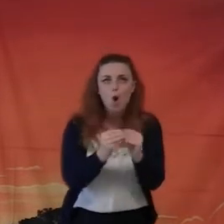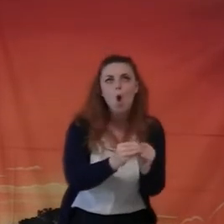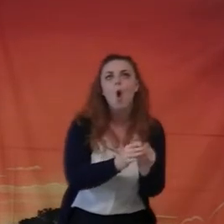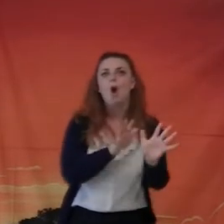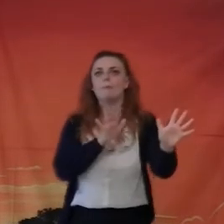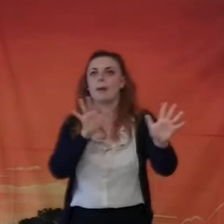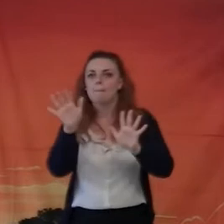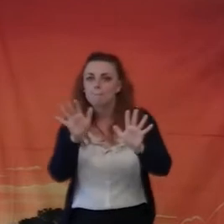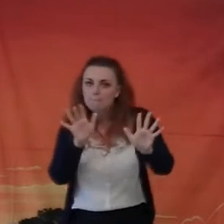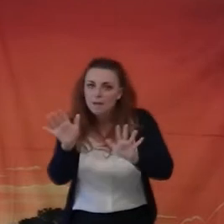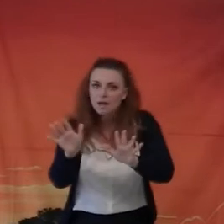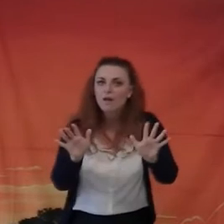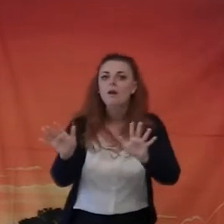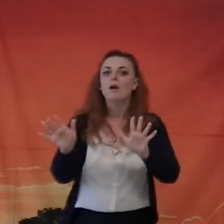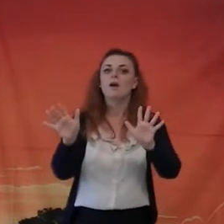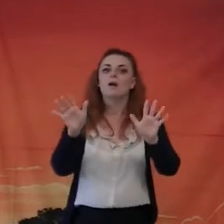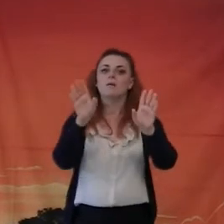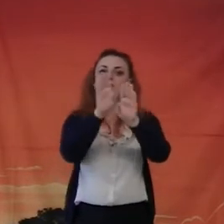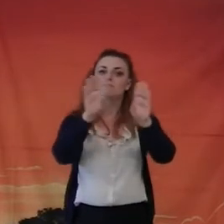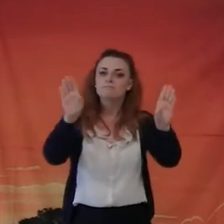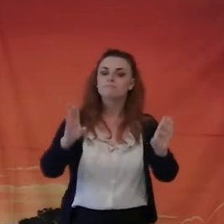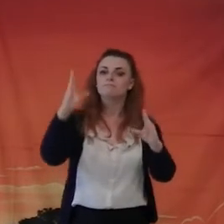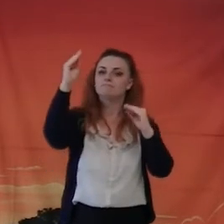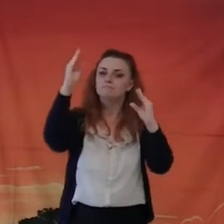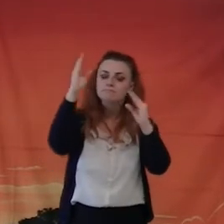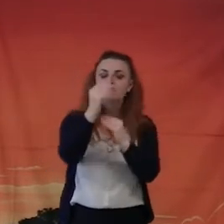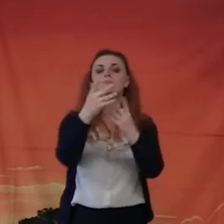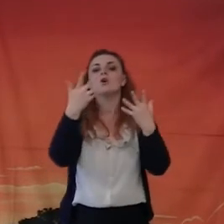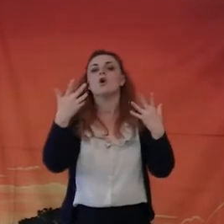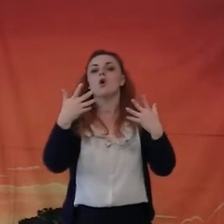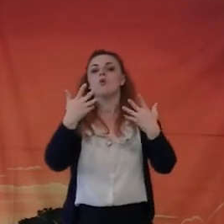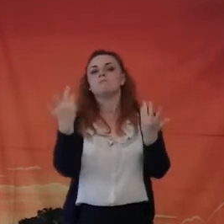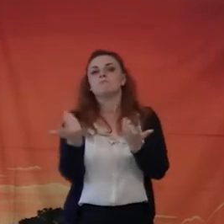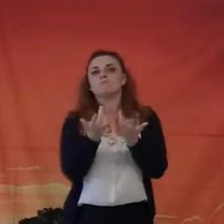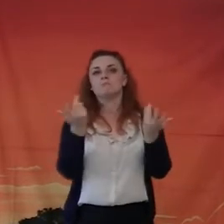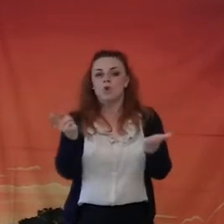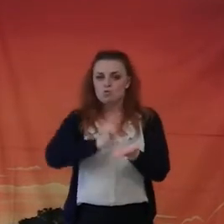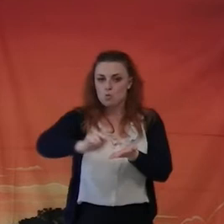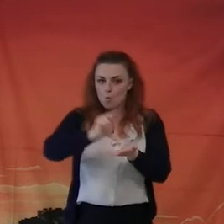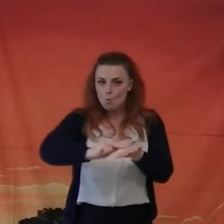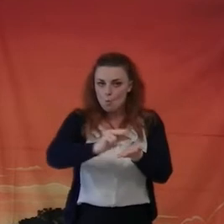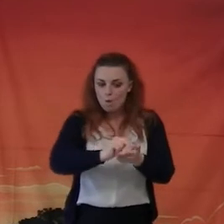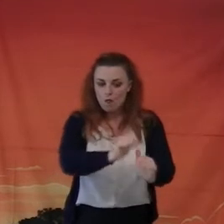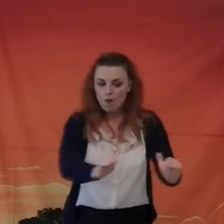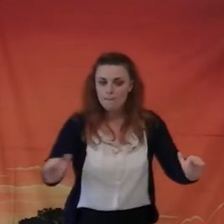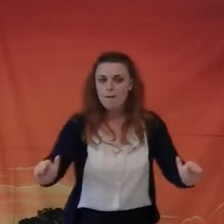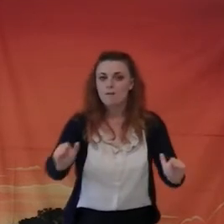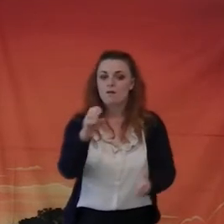puppets, carnellografo, come insegnare alla scuola dominicale, quindi eravamo coinvolti in tutto questo tipo di